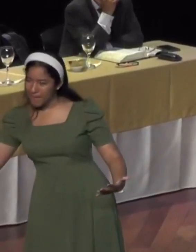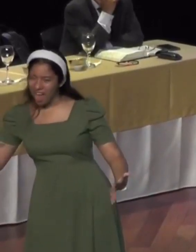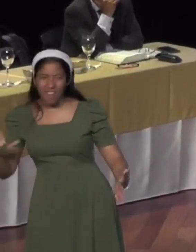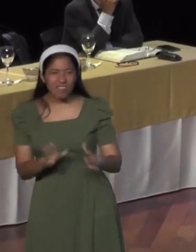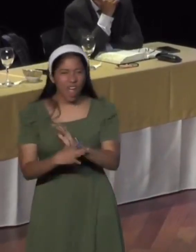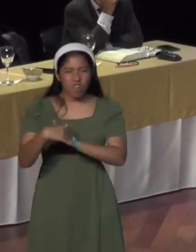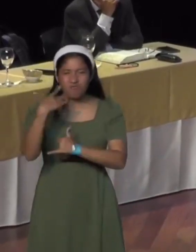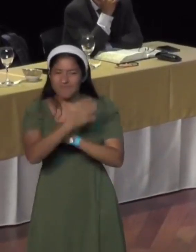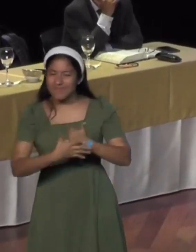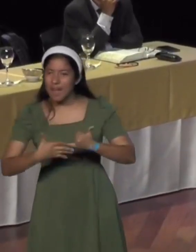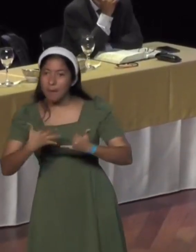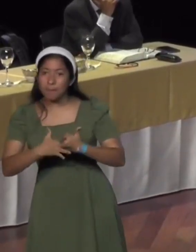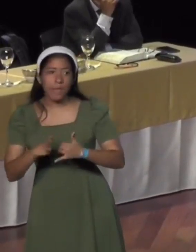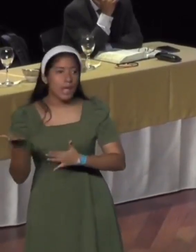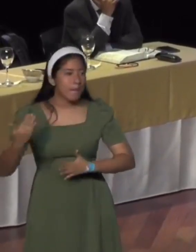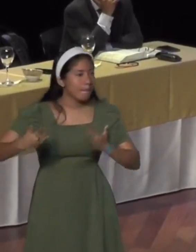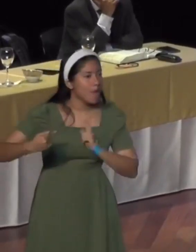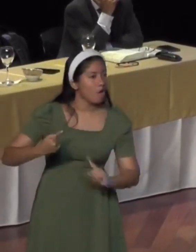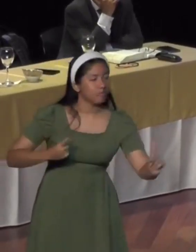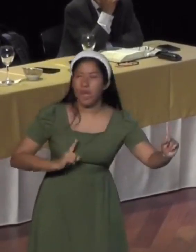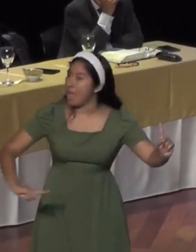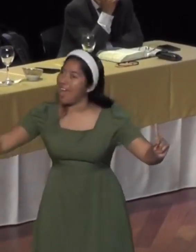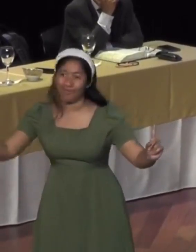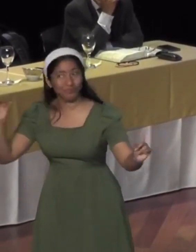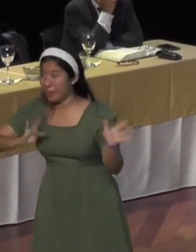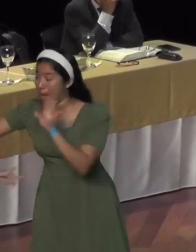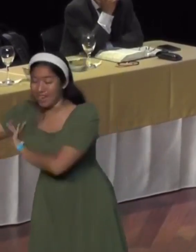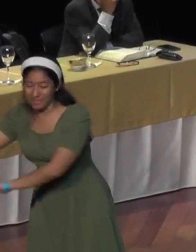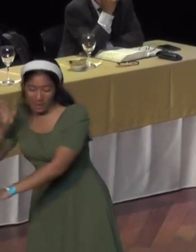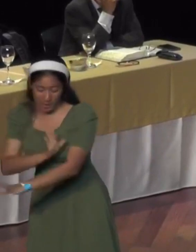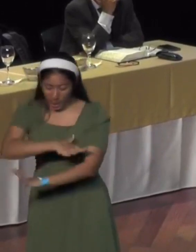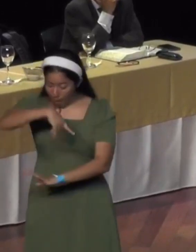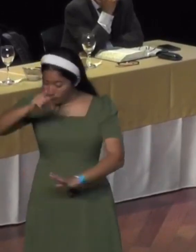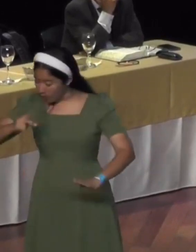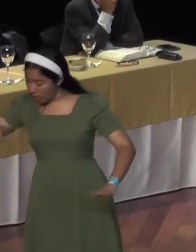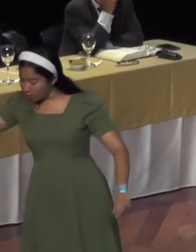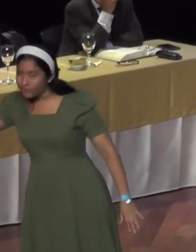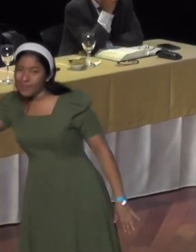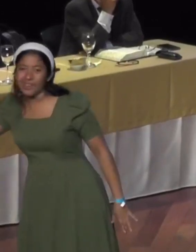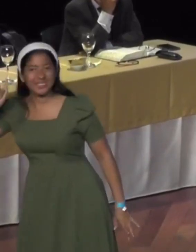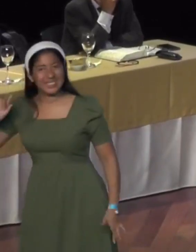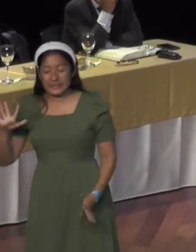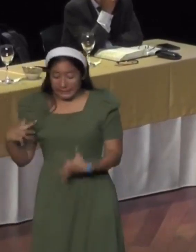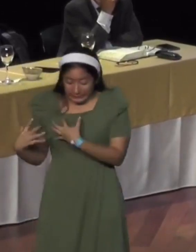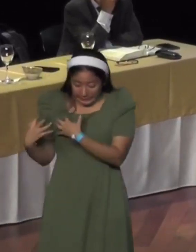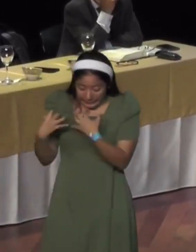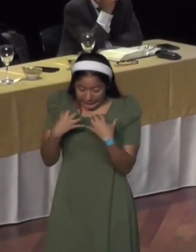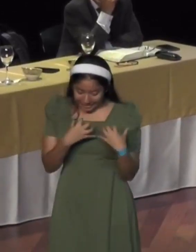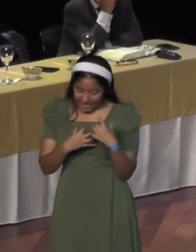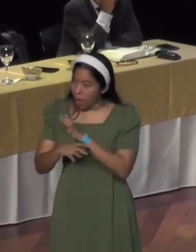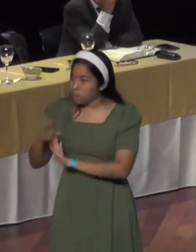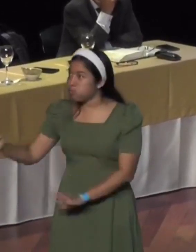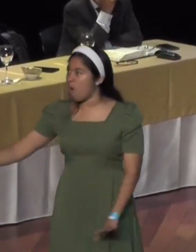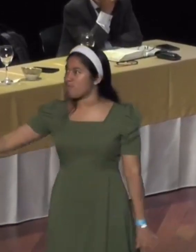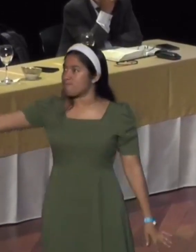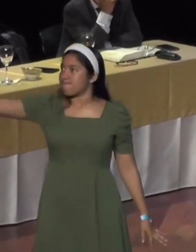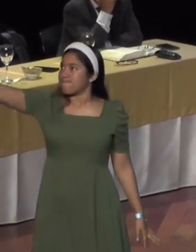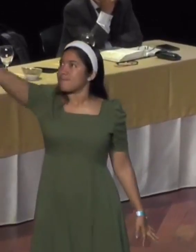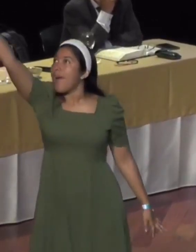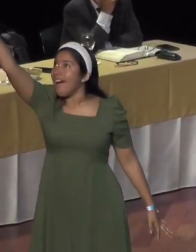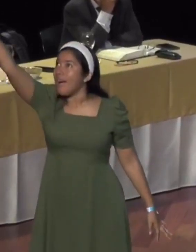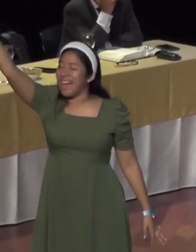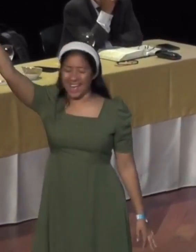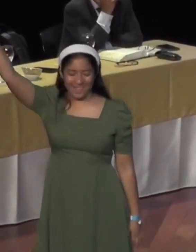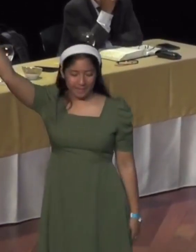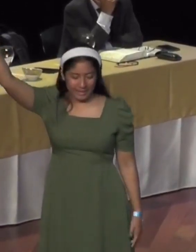Los que estaban allá no escuchaban la frecuencia dada. Saúl tenía temor, Saúl tenía miedo, escuchaba al gigante mientras los otros